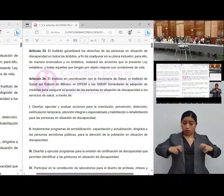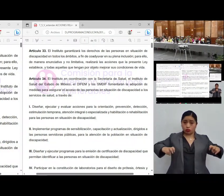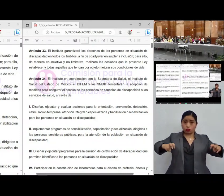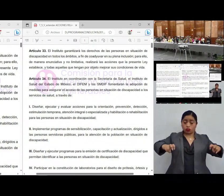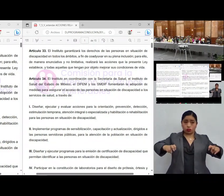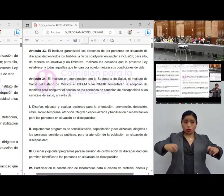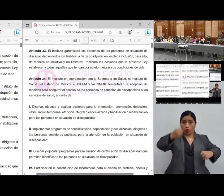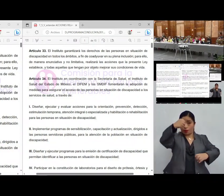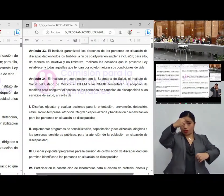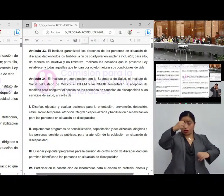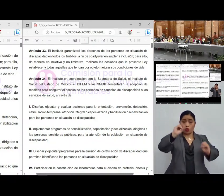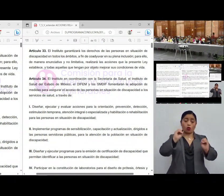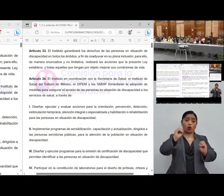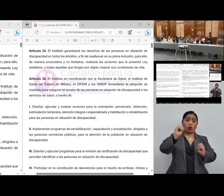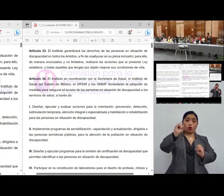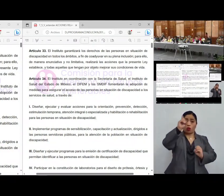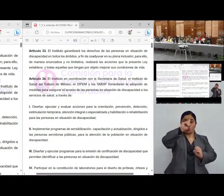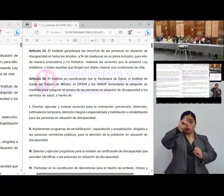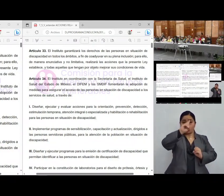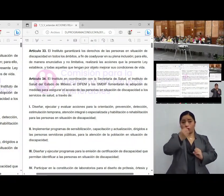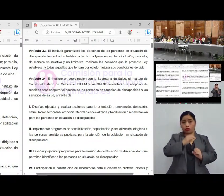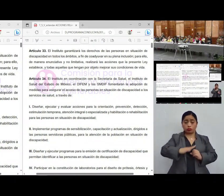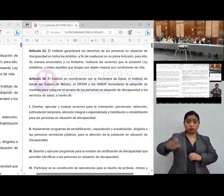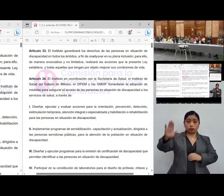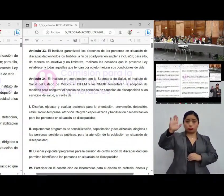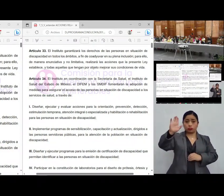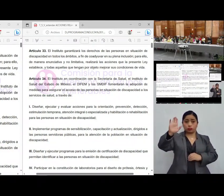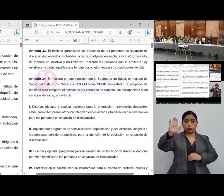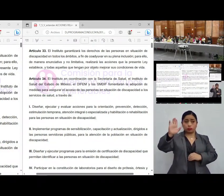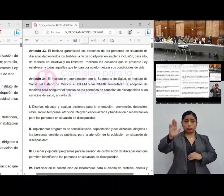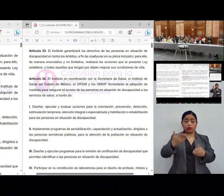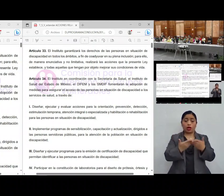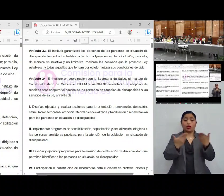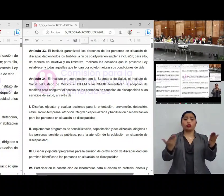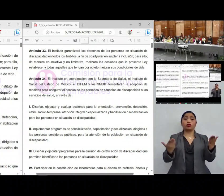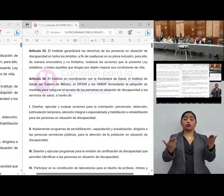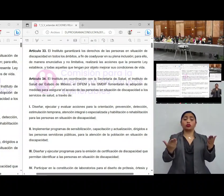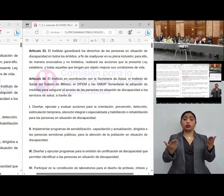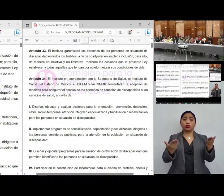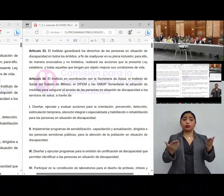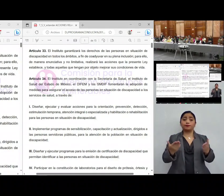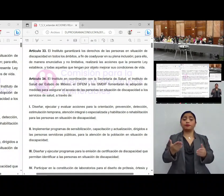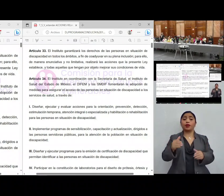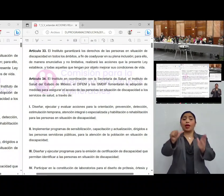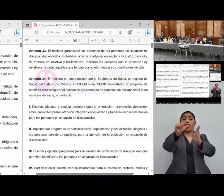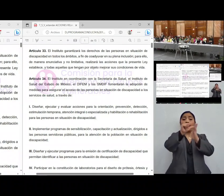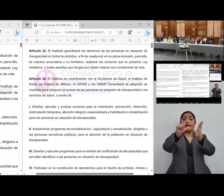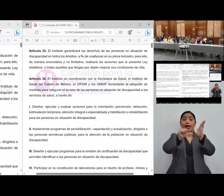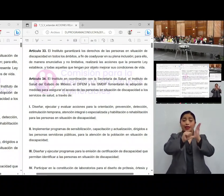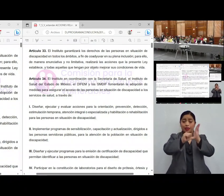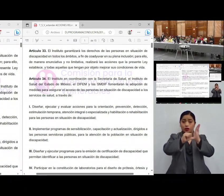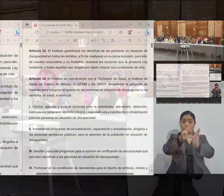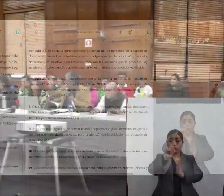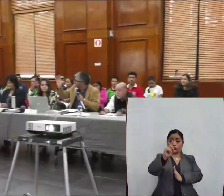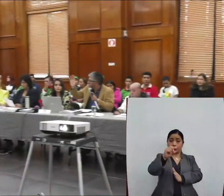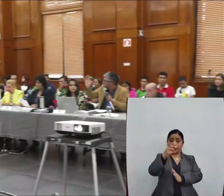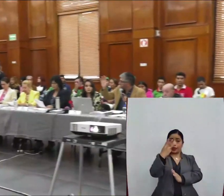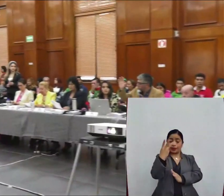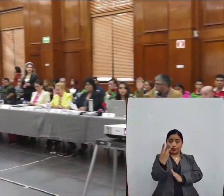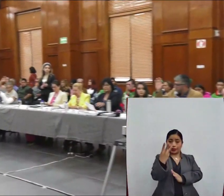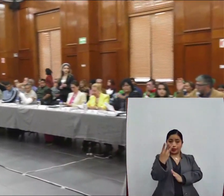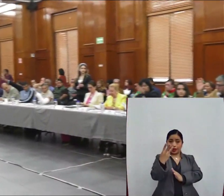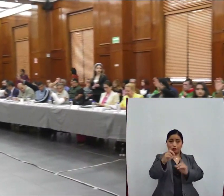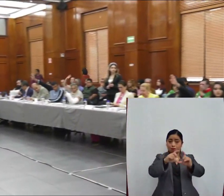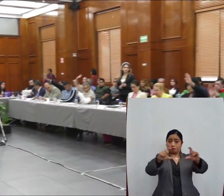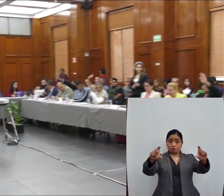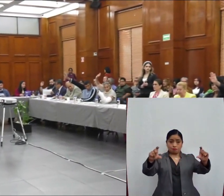Muy bien, les pediría entonces que podamos levantar la mano para autorizar la redacción de este artículo. ¿Cómo se